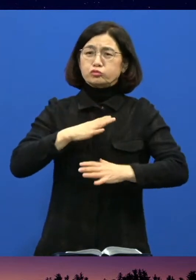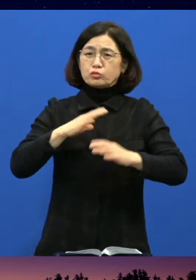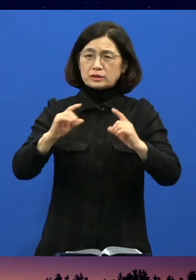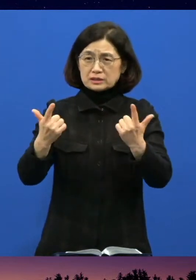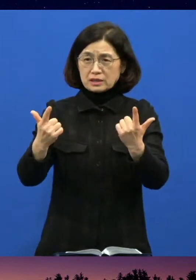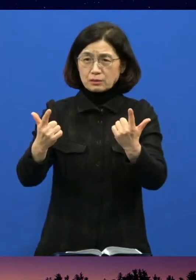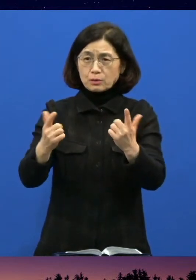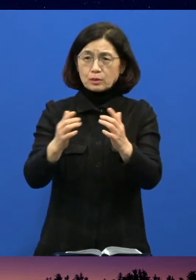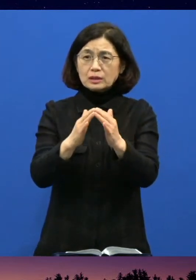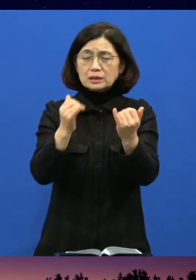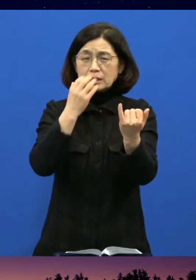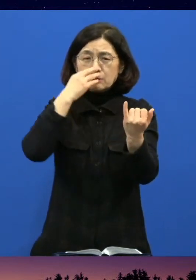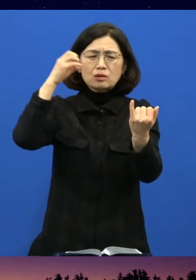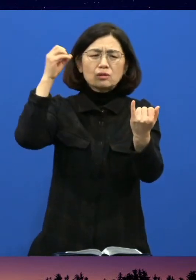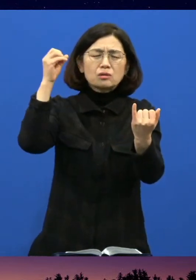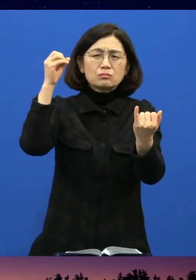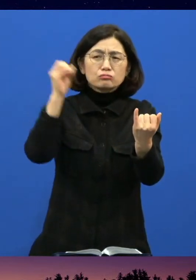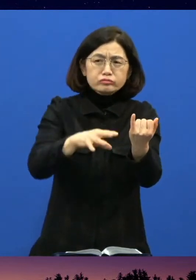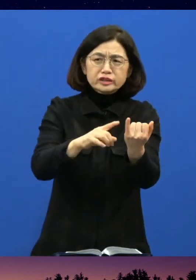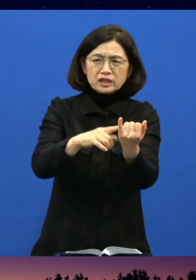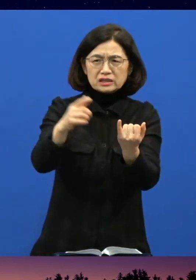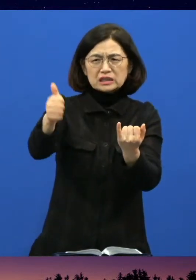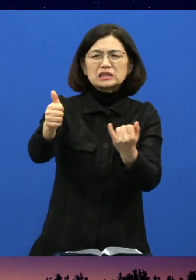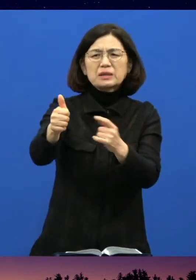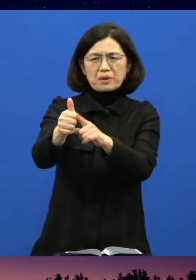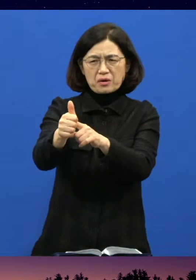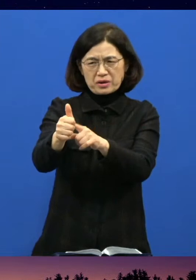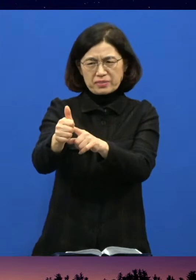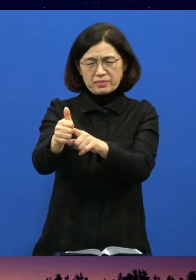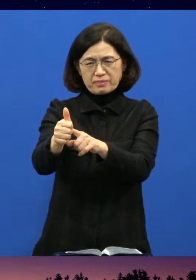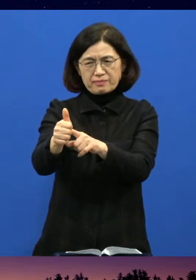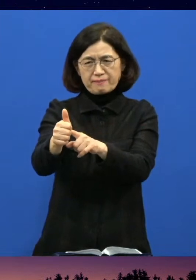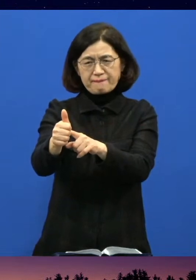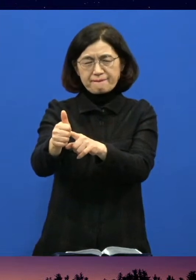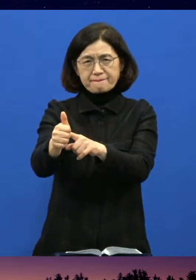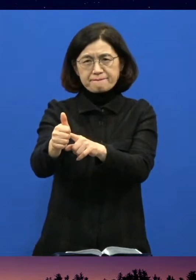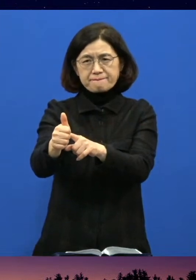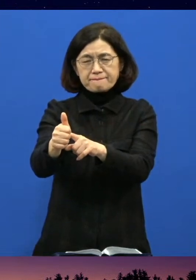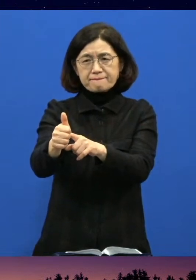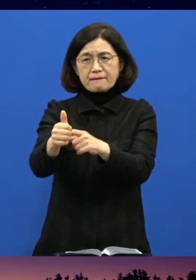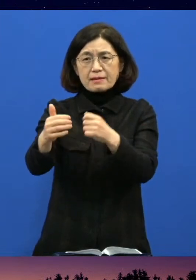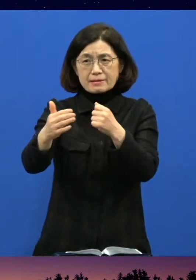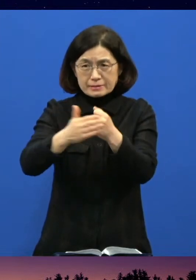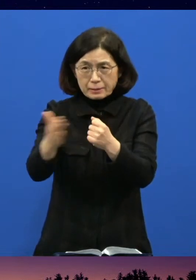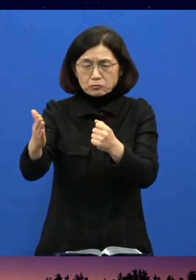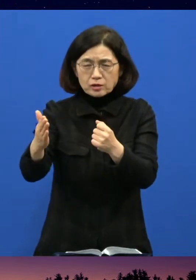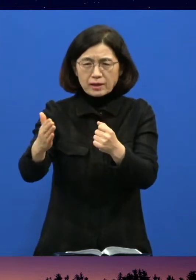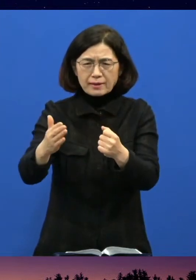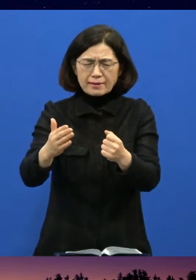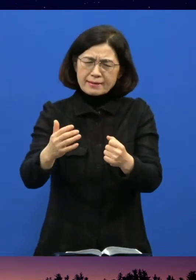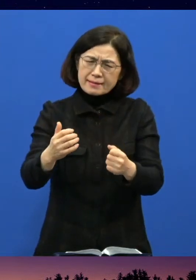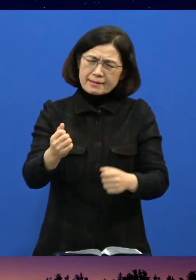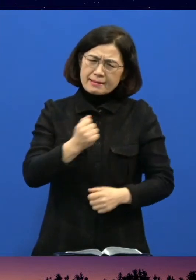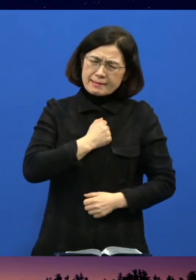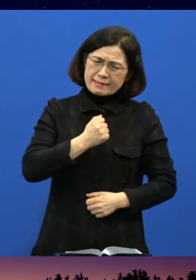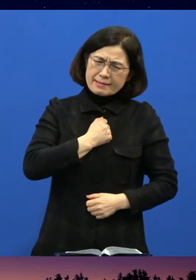무시하는데 과부 무시하고도 무시하죠. 그러니까 이건 이미 답이 정해져 있는